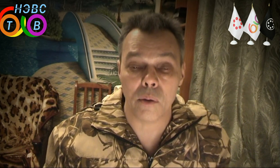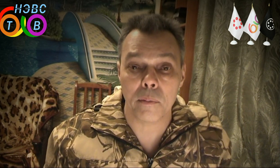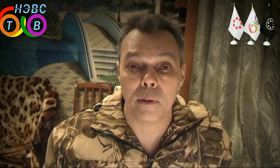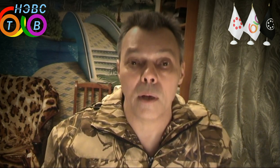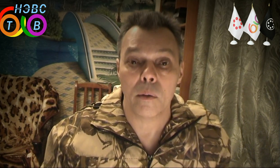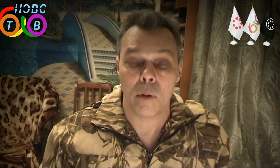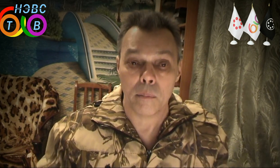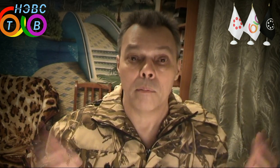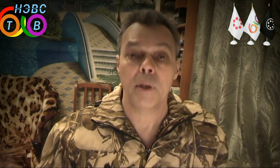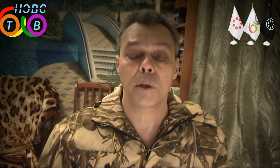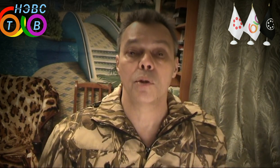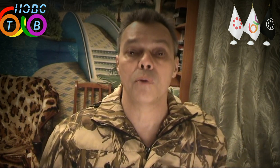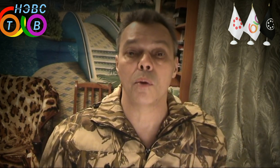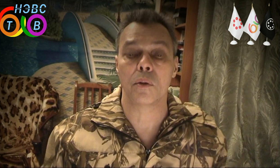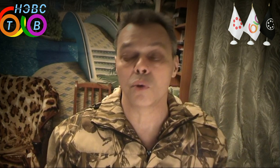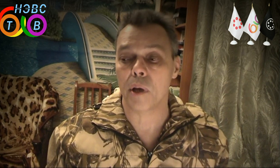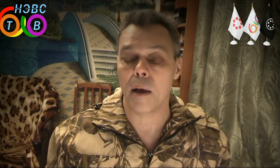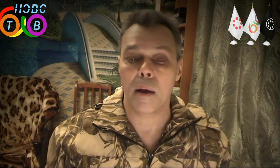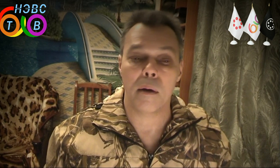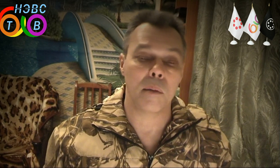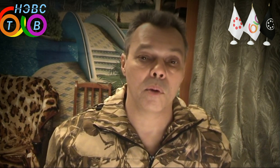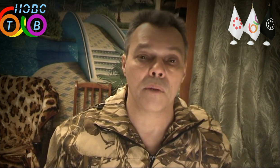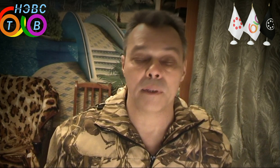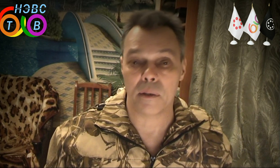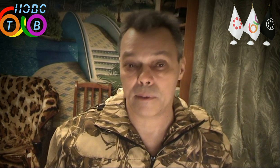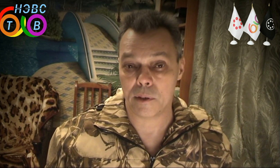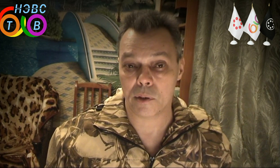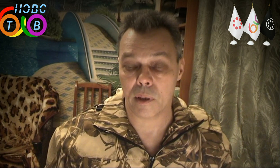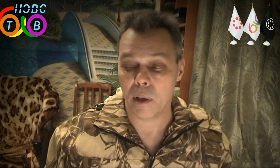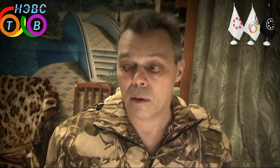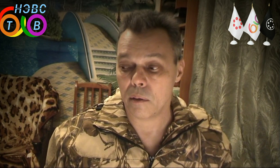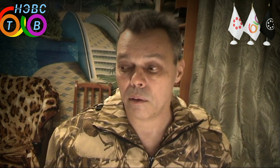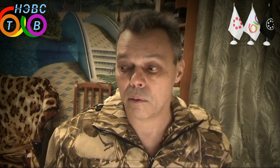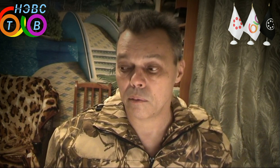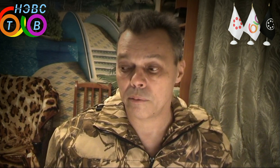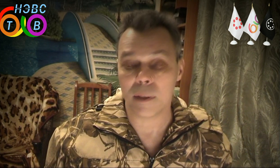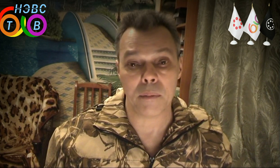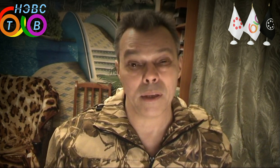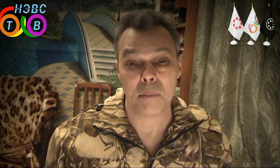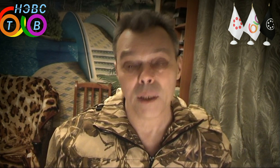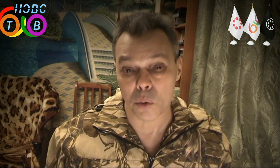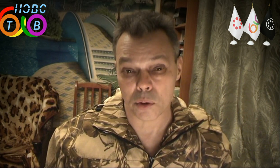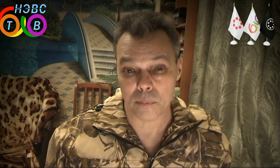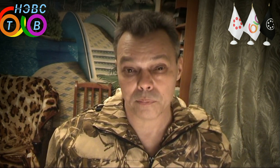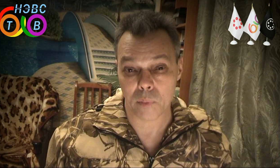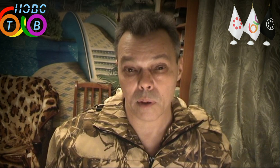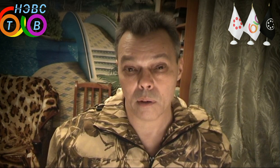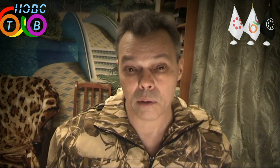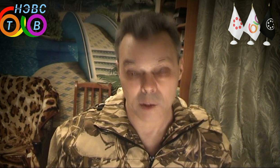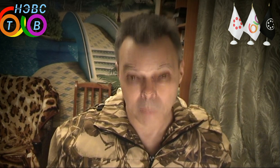он быстро очень входит душа ребенка в тело физическое. И в этом есть минус. Есть и